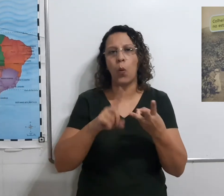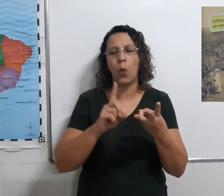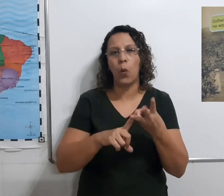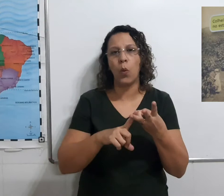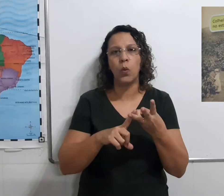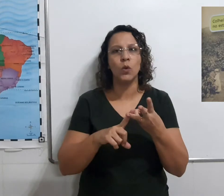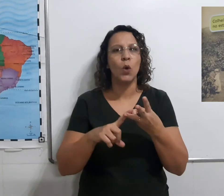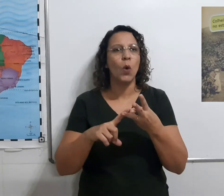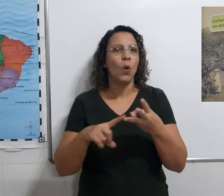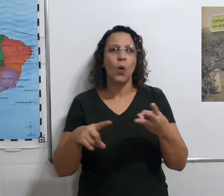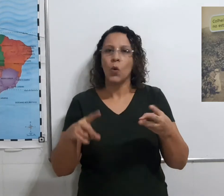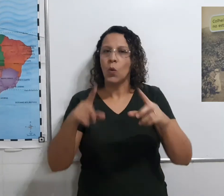lojas